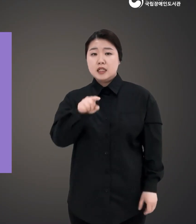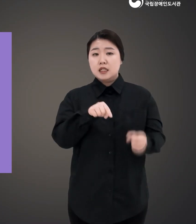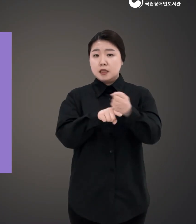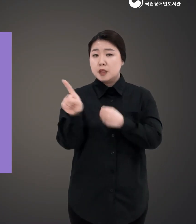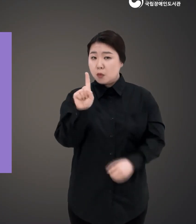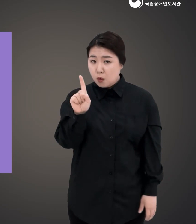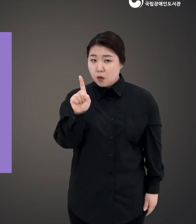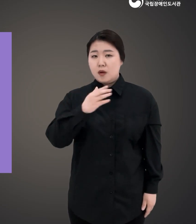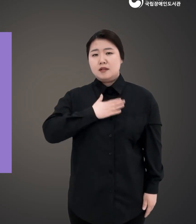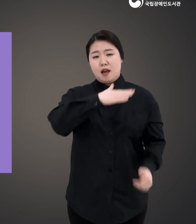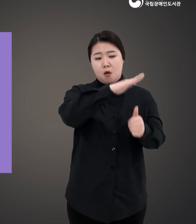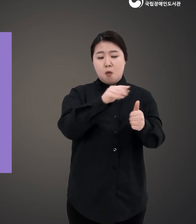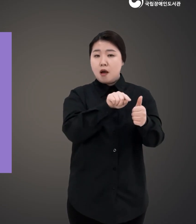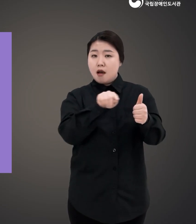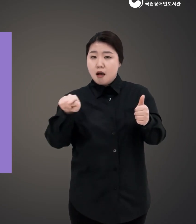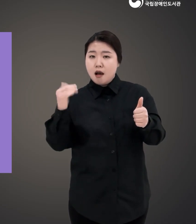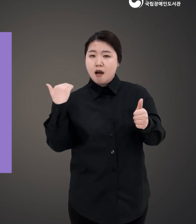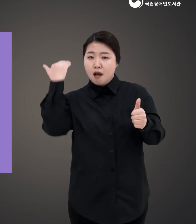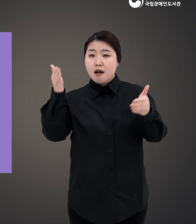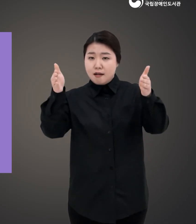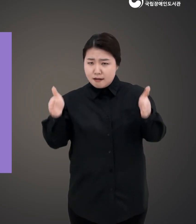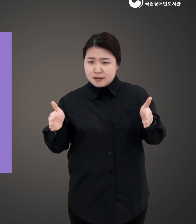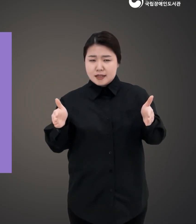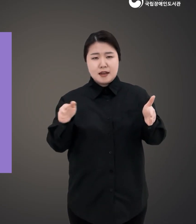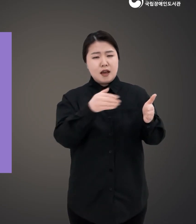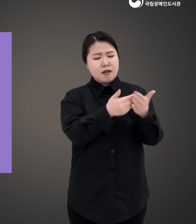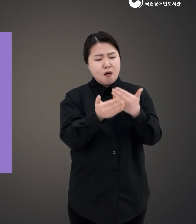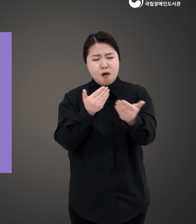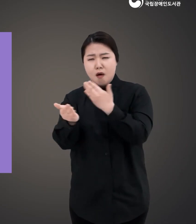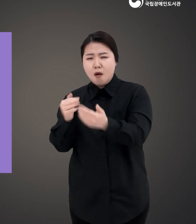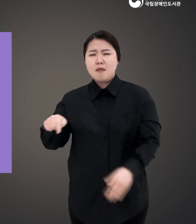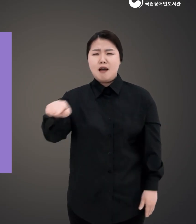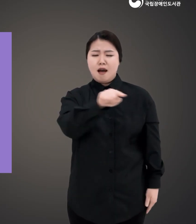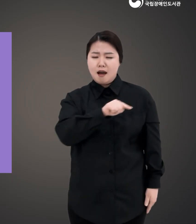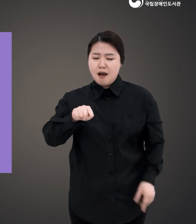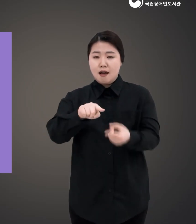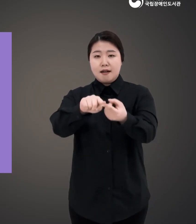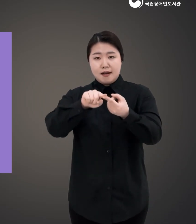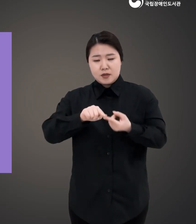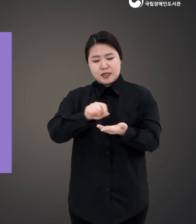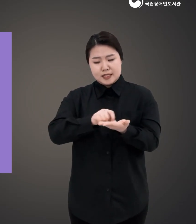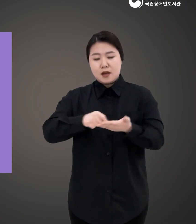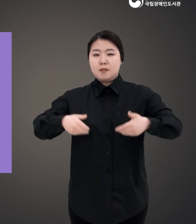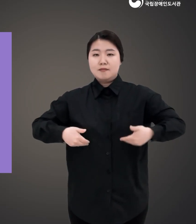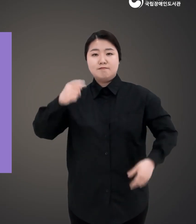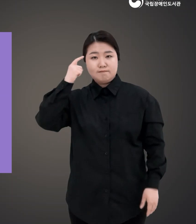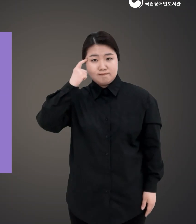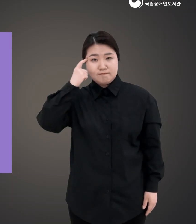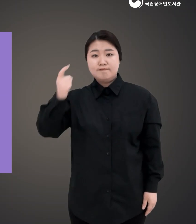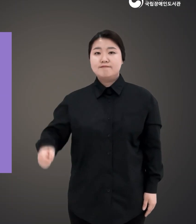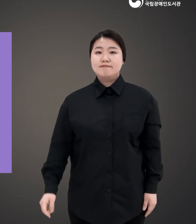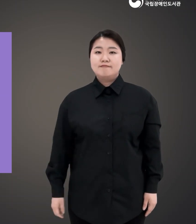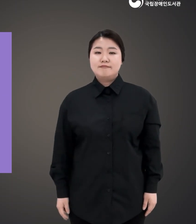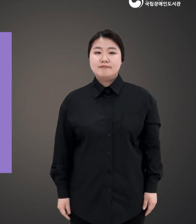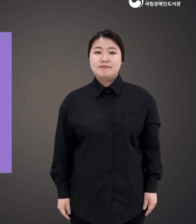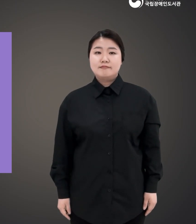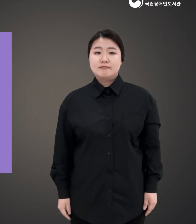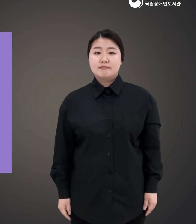그러니까 제가 겪은 현실을, 이미 제 존재를 뚫고 지나간 그 모든 것을 써야 한다고 말이죠.